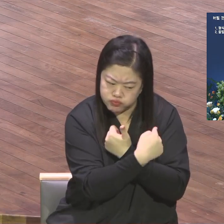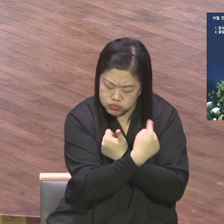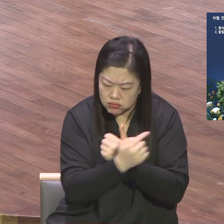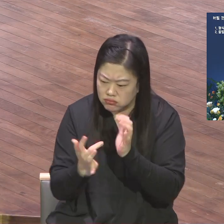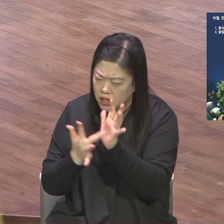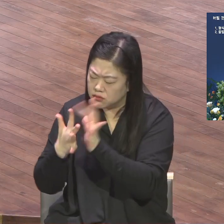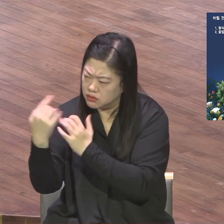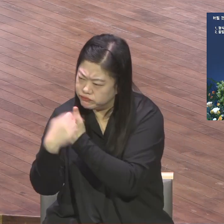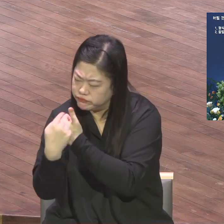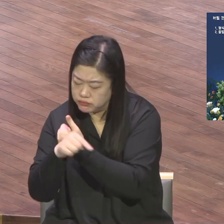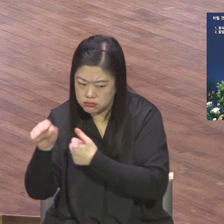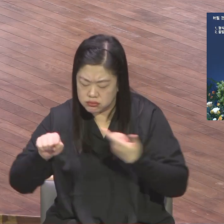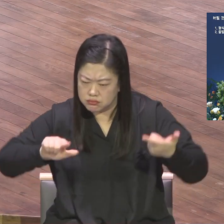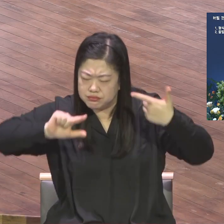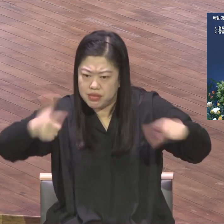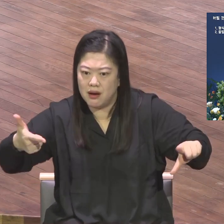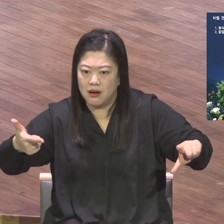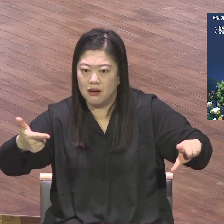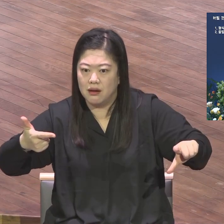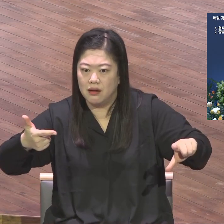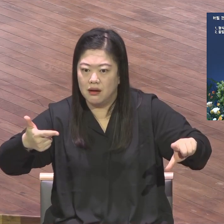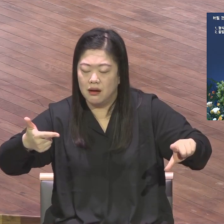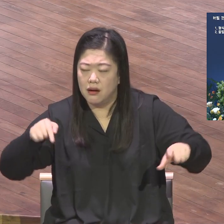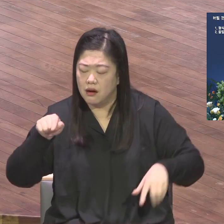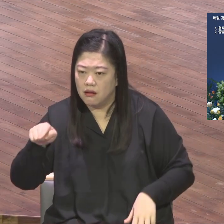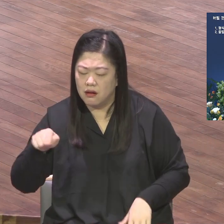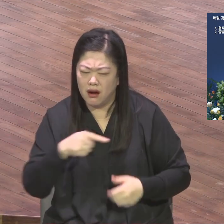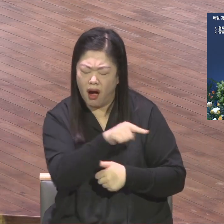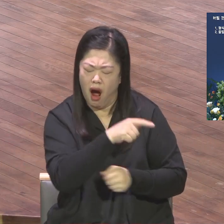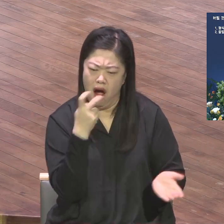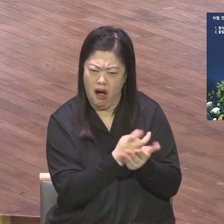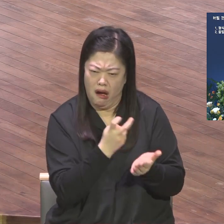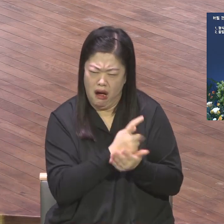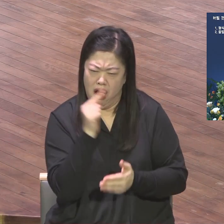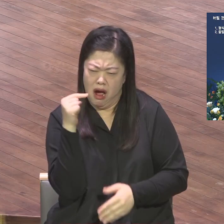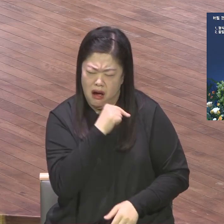예수님 통해서 복음을 들으니까 막 살만한 거예요. 살 것 같지.